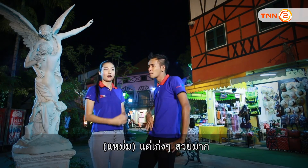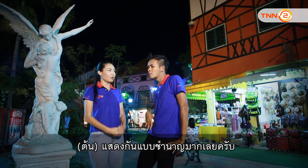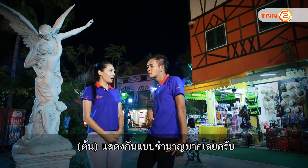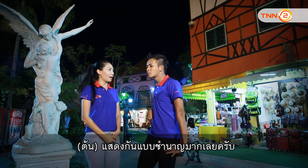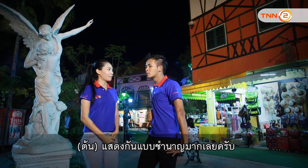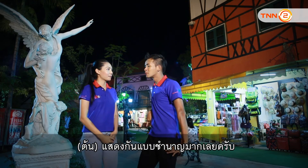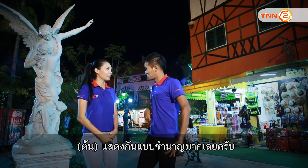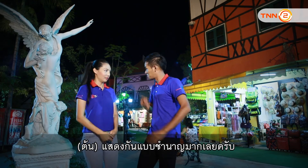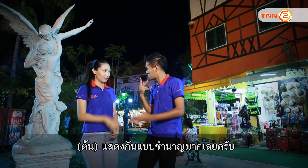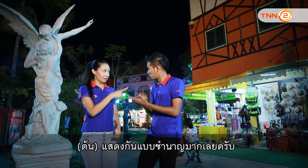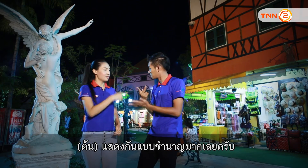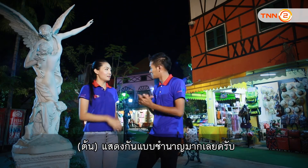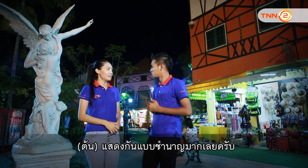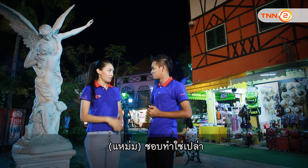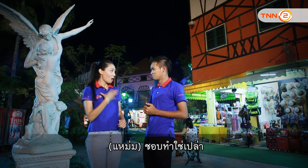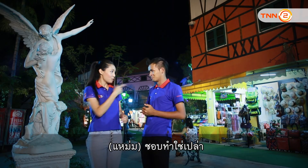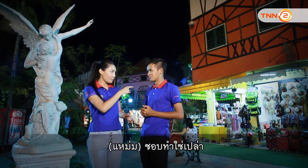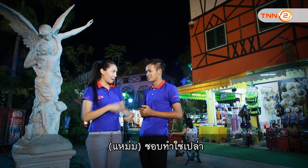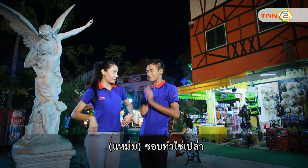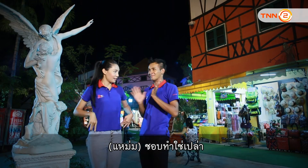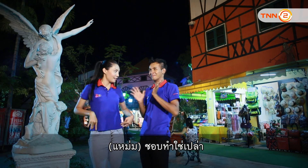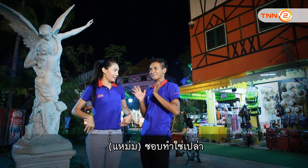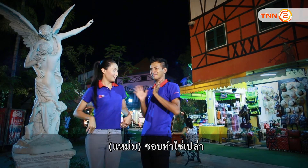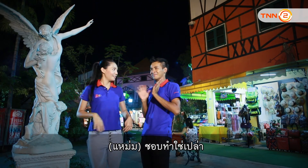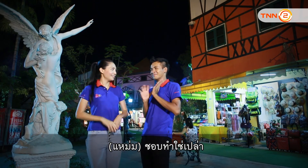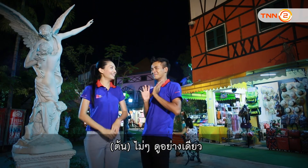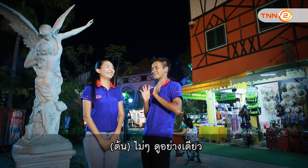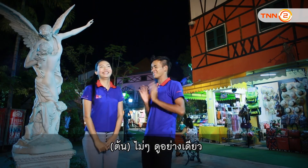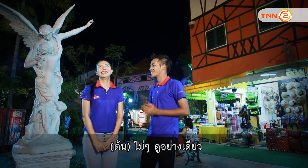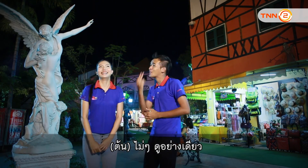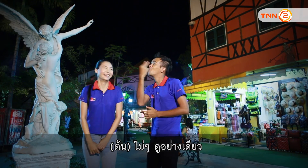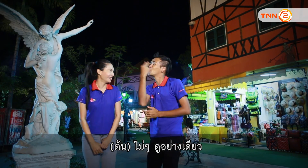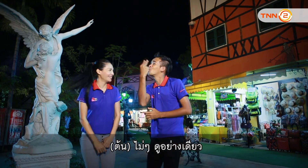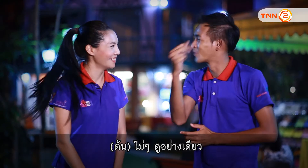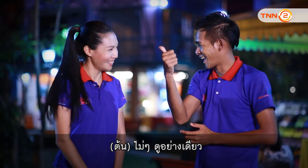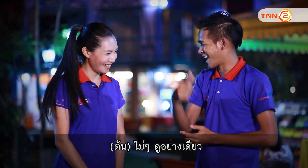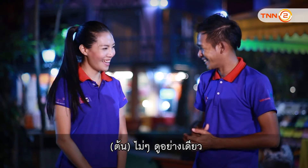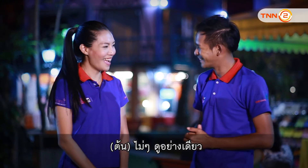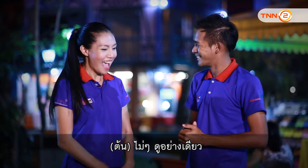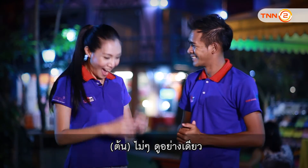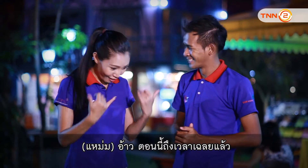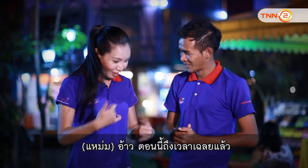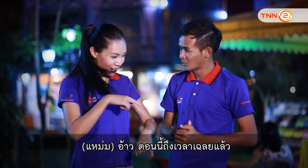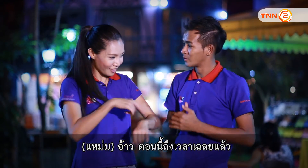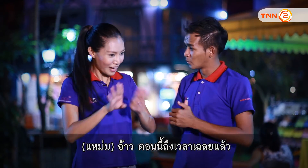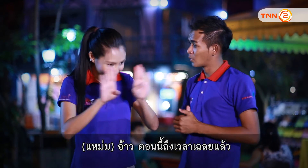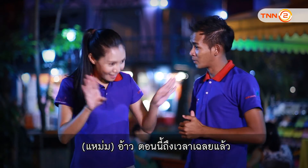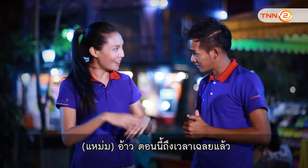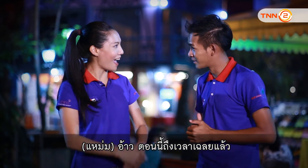ด้วยค่ะ แสดงกันแบบชำนาญมากเลยครับ ชอบชอบทำค่ะ ไม่ดูอย่างเดียว ตอนนี้ถึงเวลาเฉลยแ